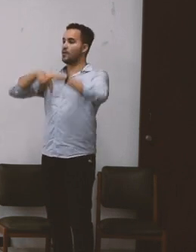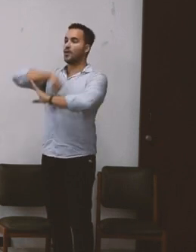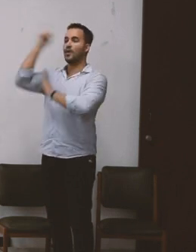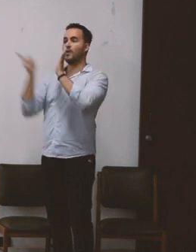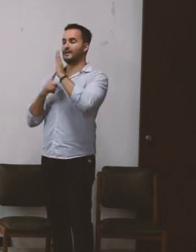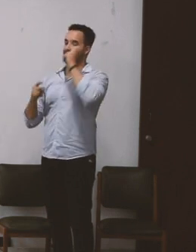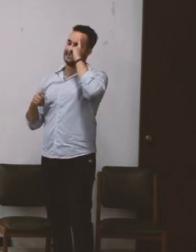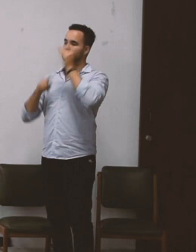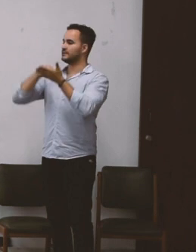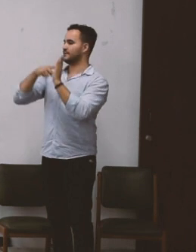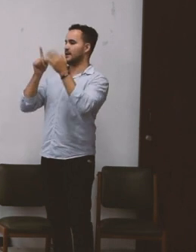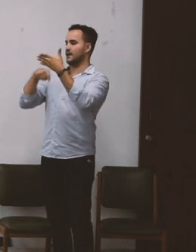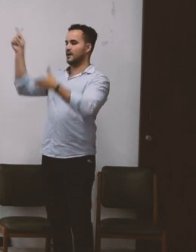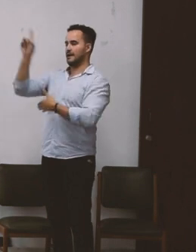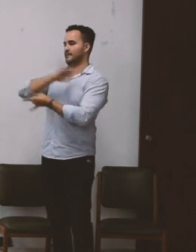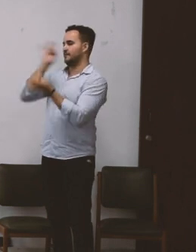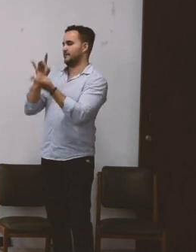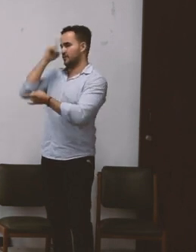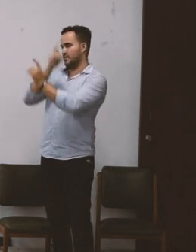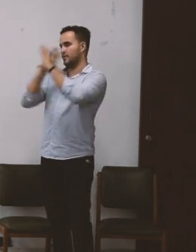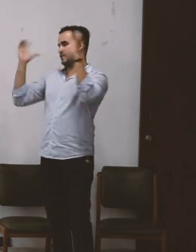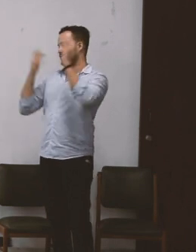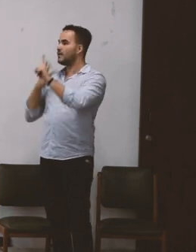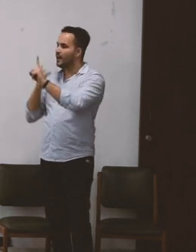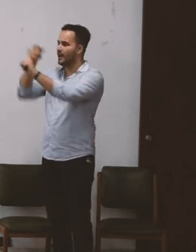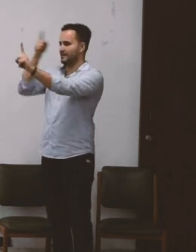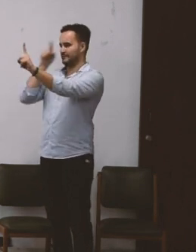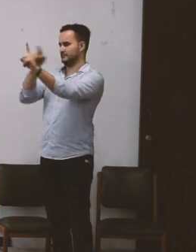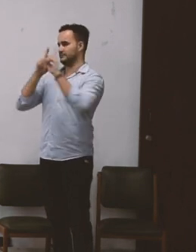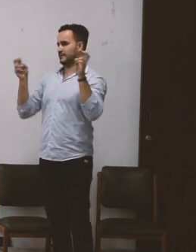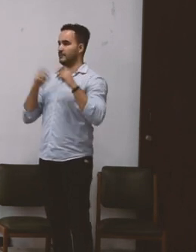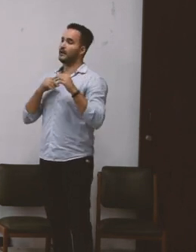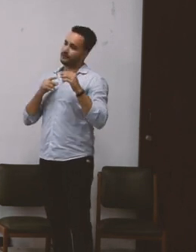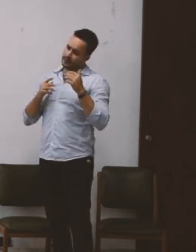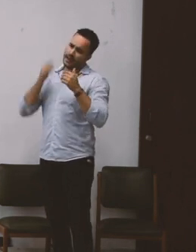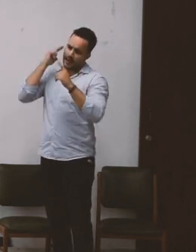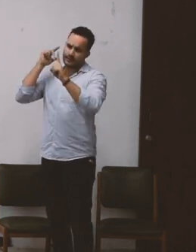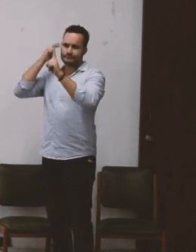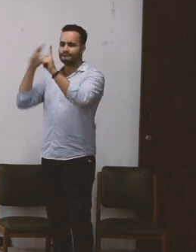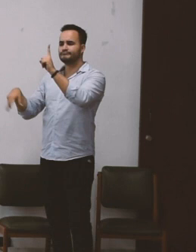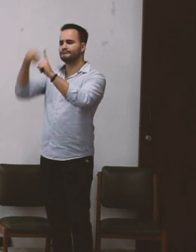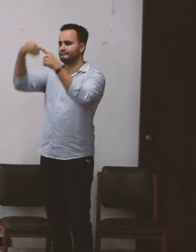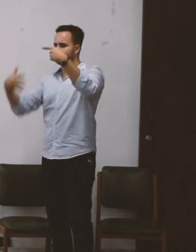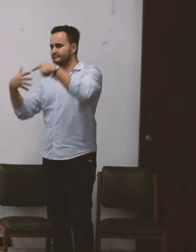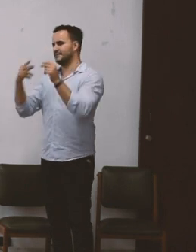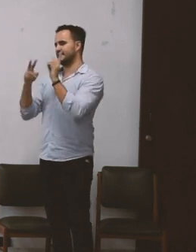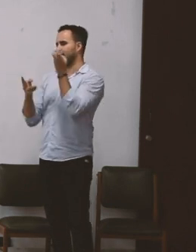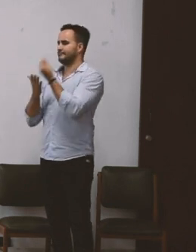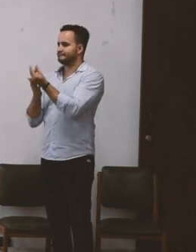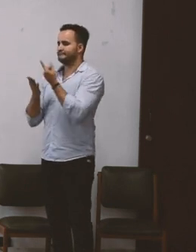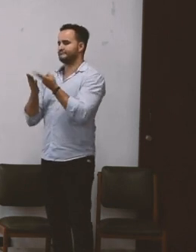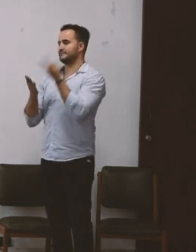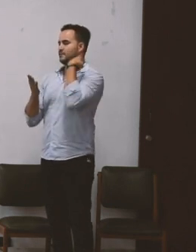la figura válida y el capital deseable dentro de un conjunto de decisiones económicas y políticas interesadas en ostentar los criterios